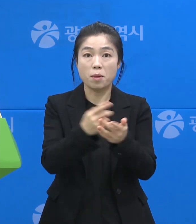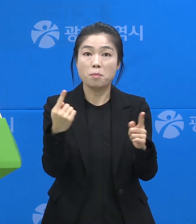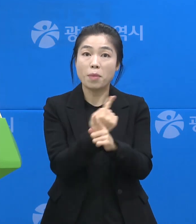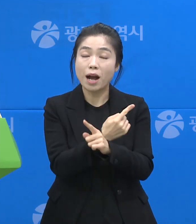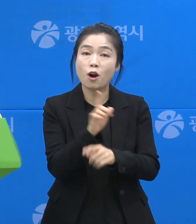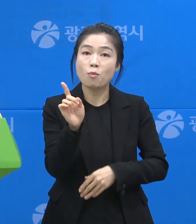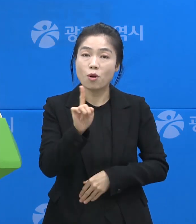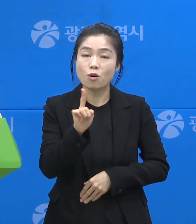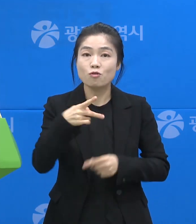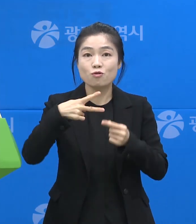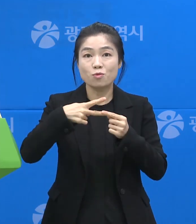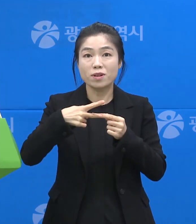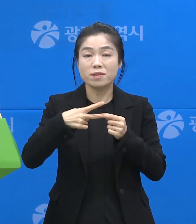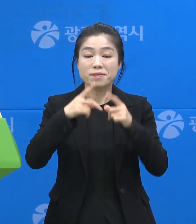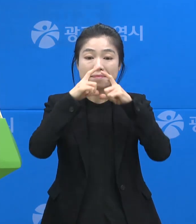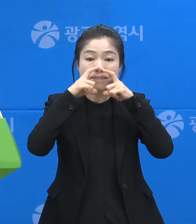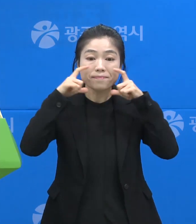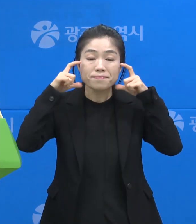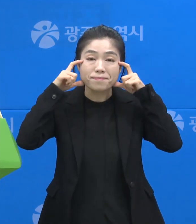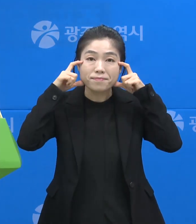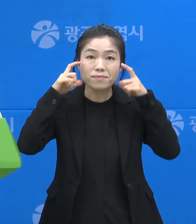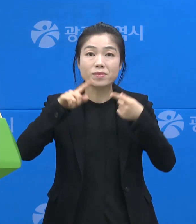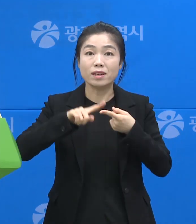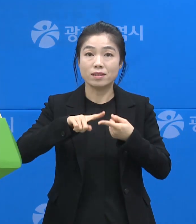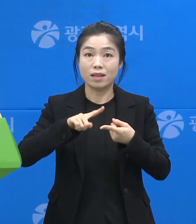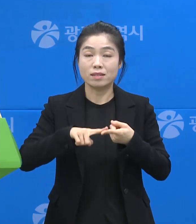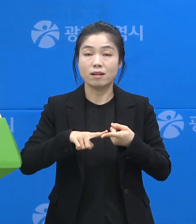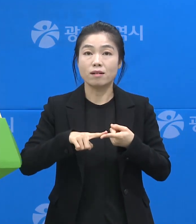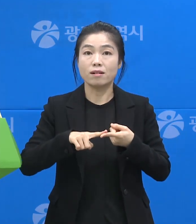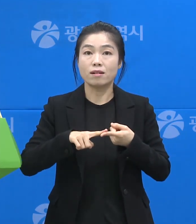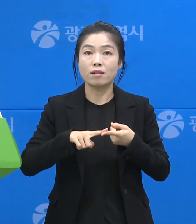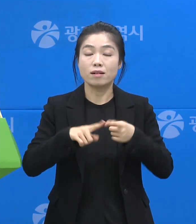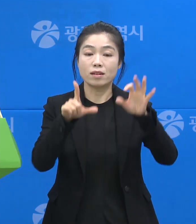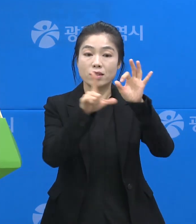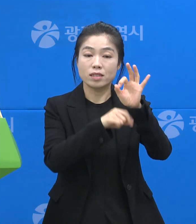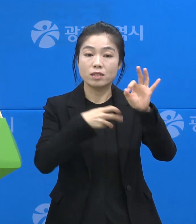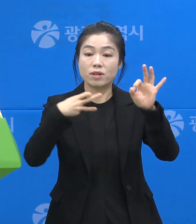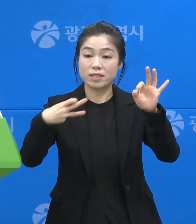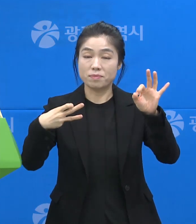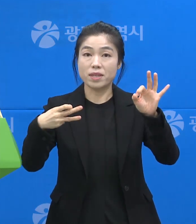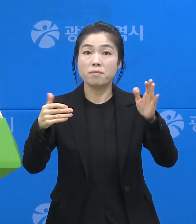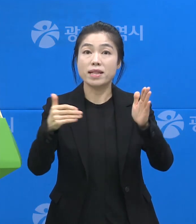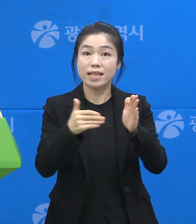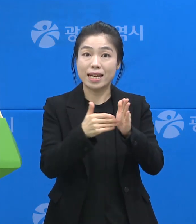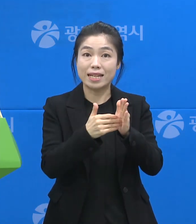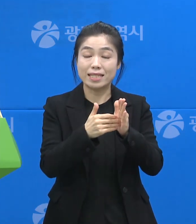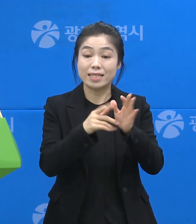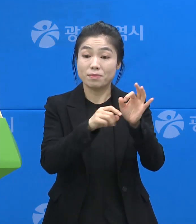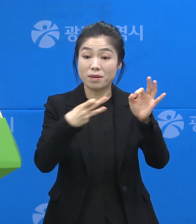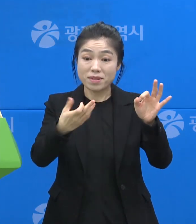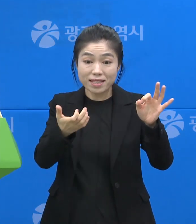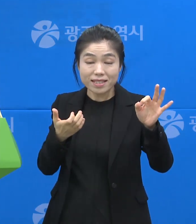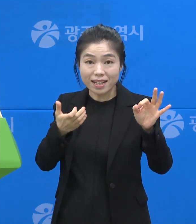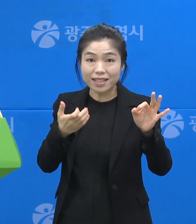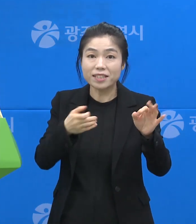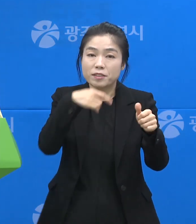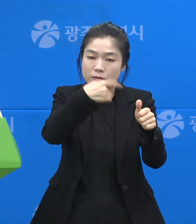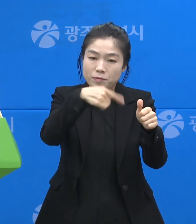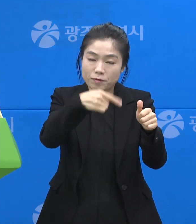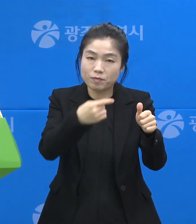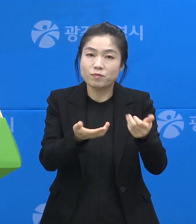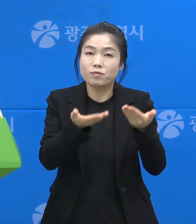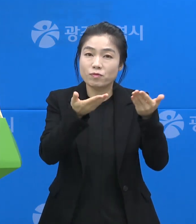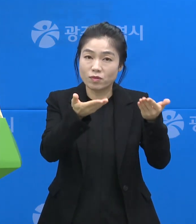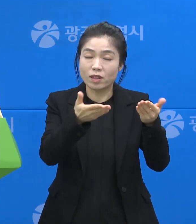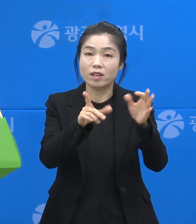바뀐 부분이 마스크 쓴 거에 대해서 10월 13일까지 그 이전에는 계도 기간을 두고